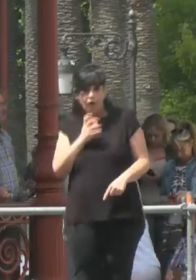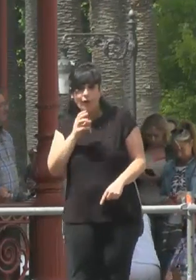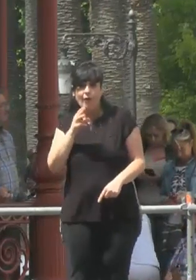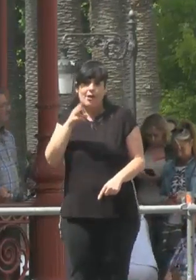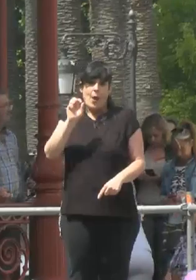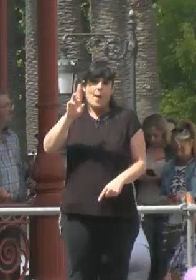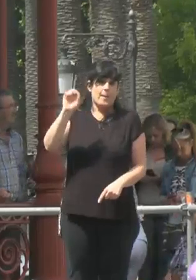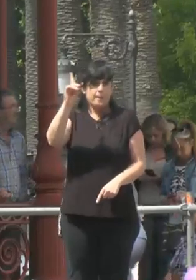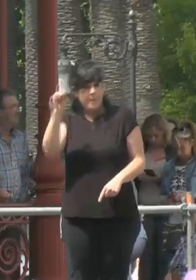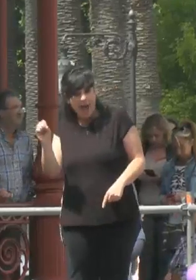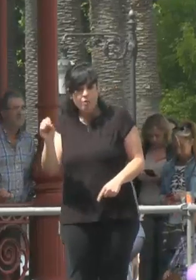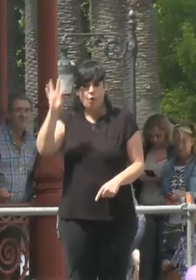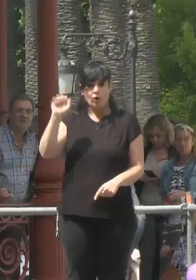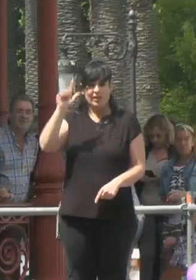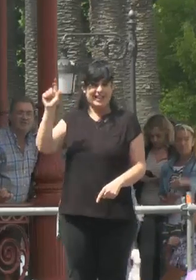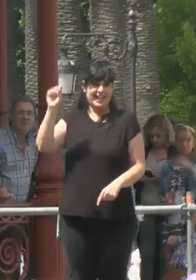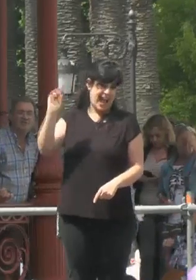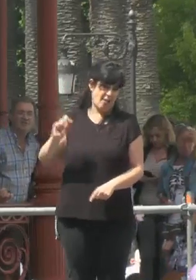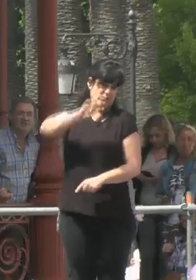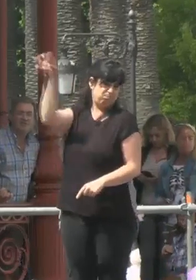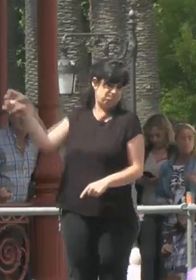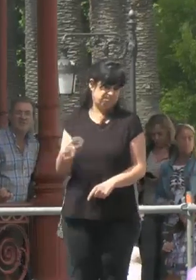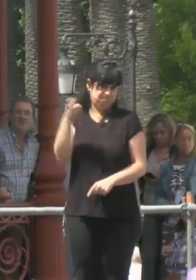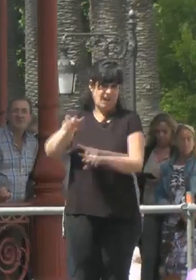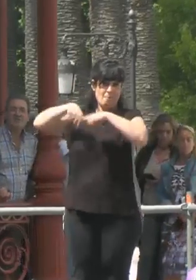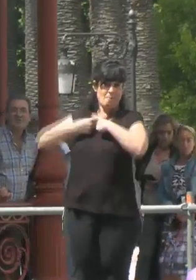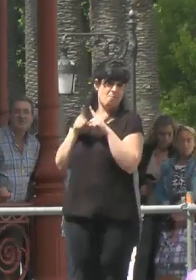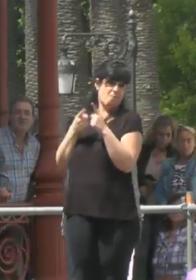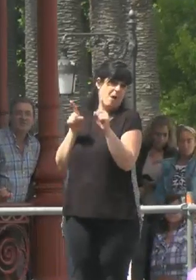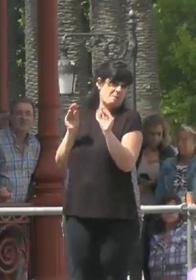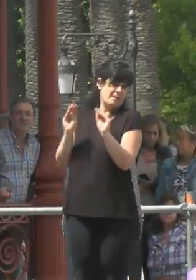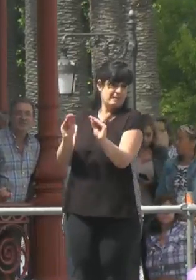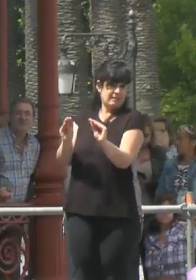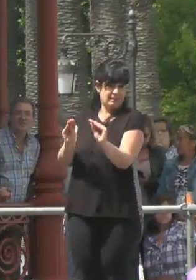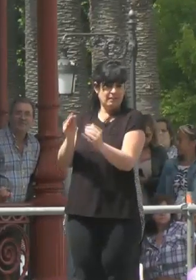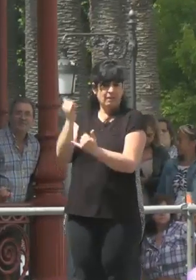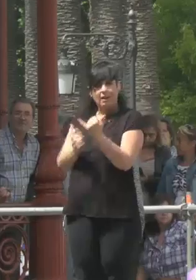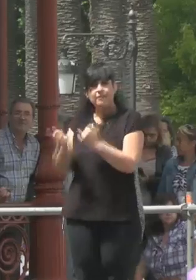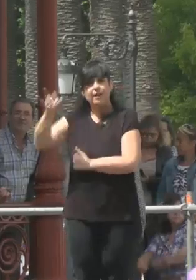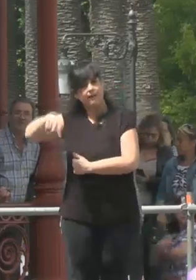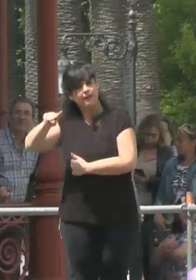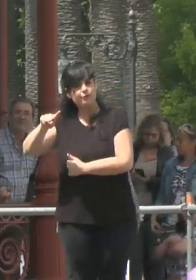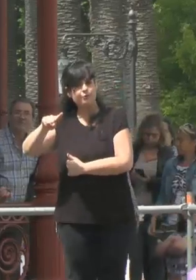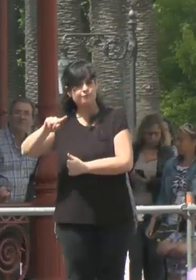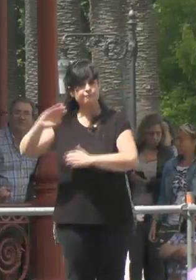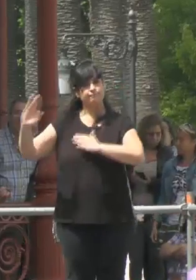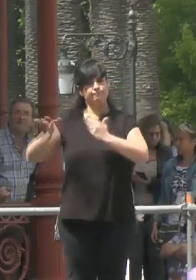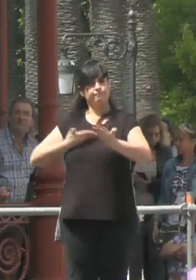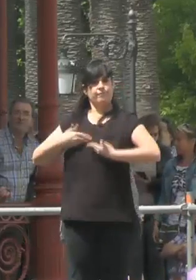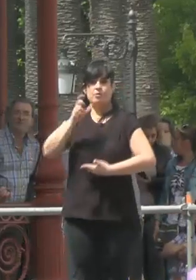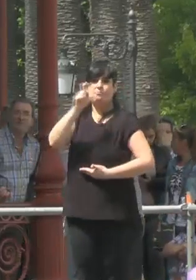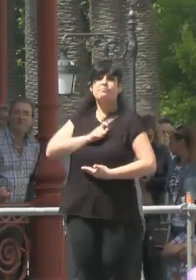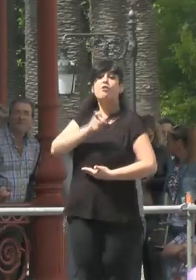las Hons, Miguel Tellado Furado, etc., toda a familia tratan de descalificarnos utilizando a estrategia do